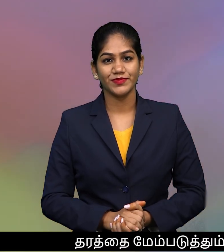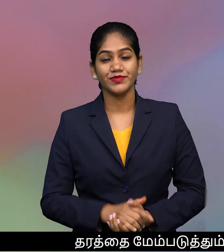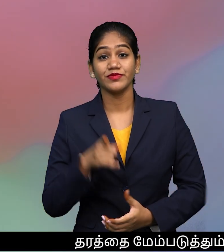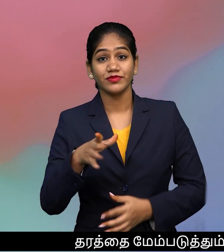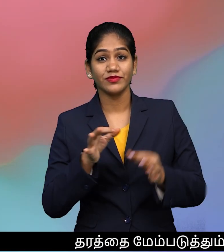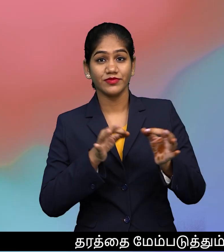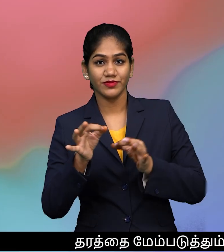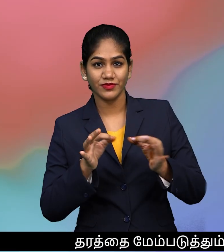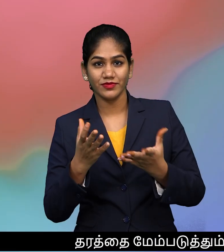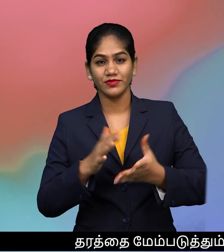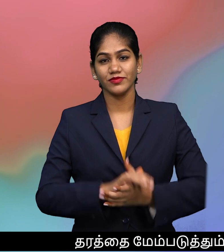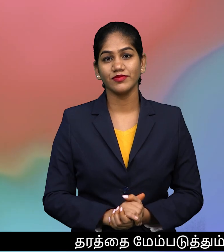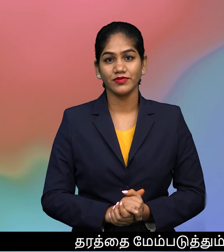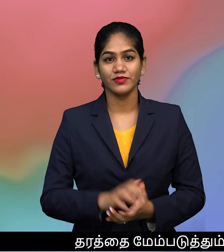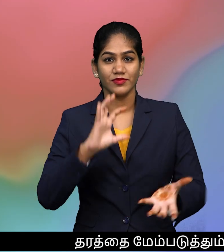திறன் என வரையறுக்கப்படுகிறது.